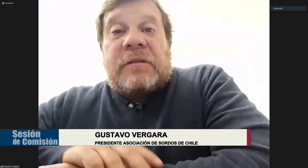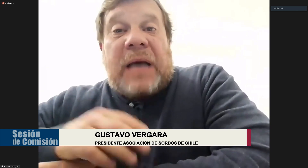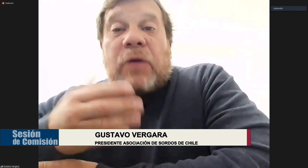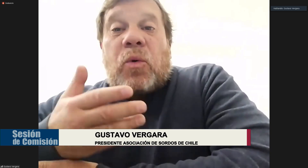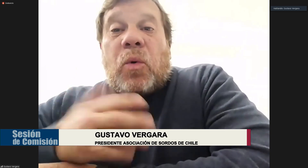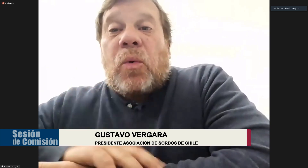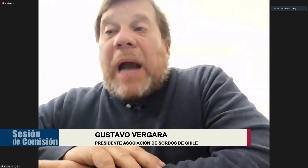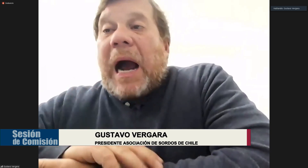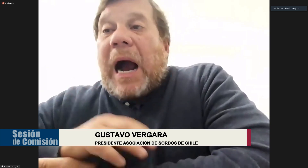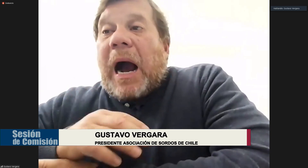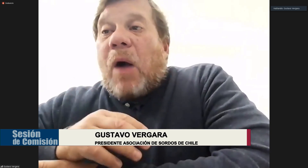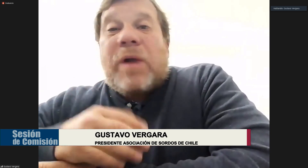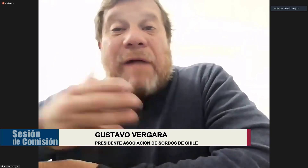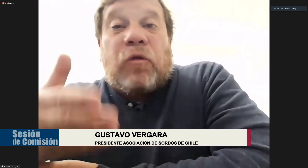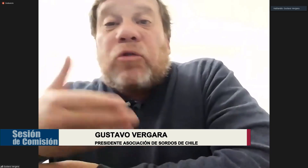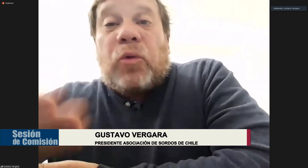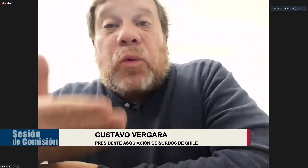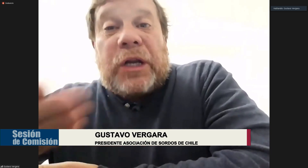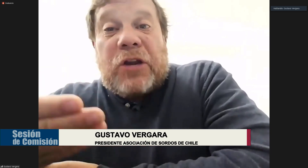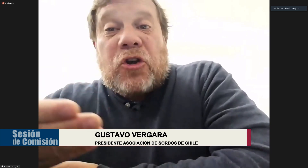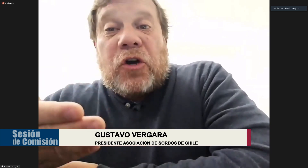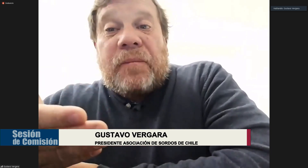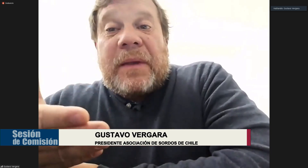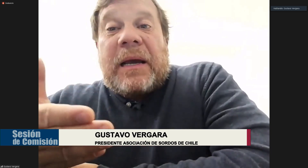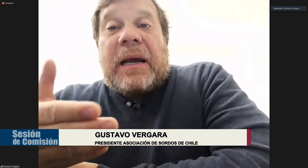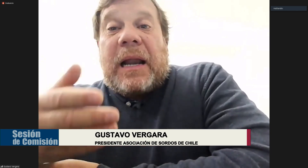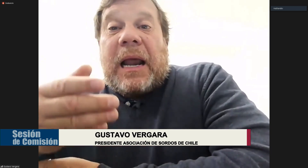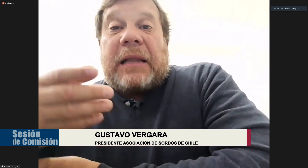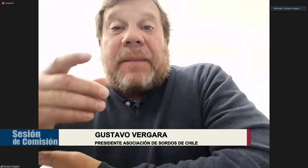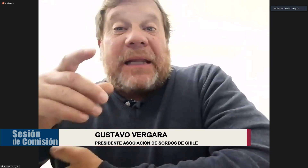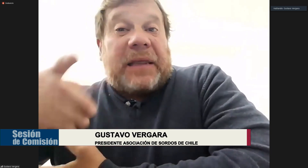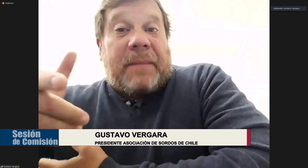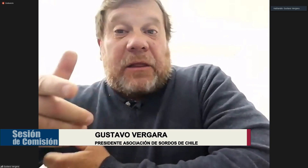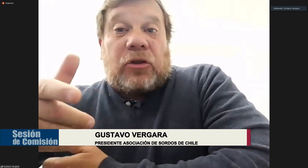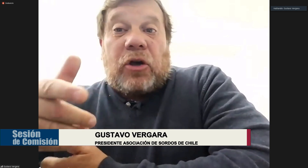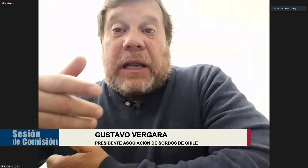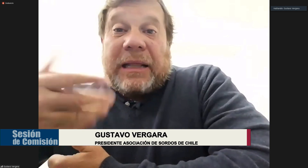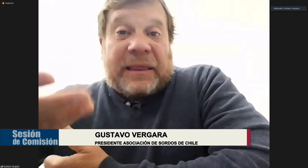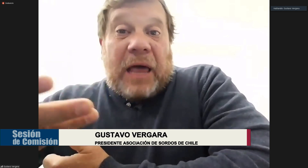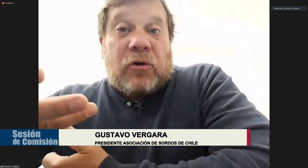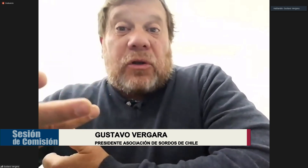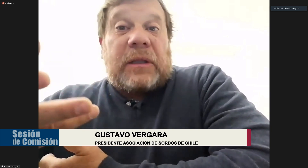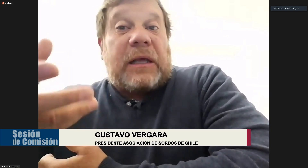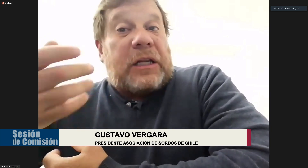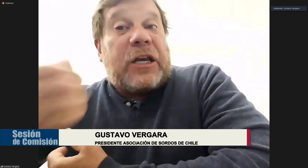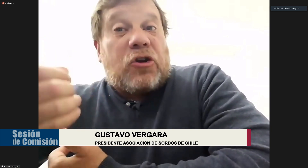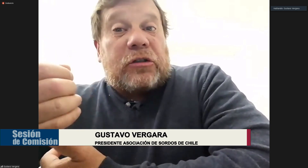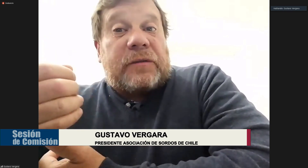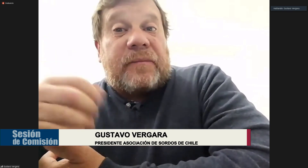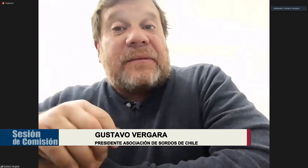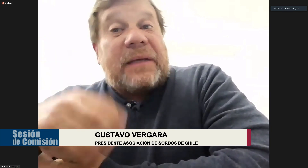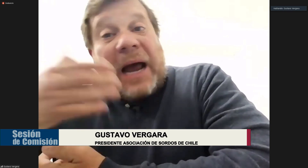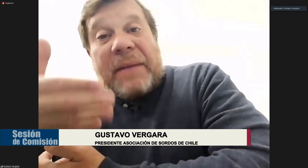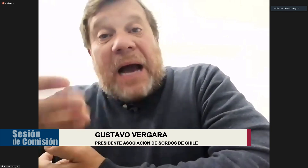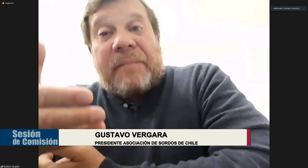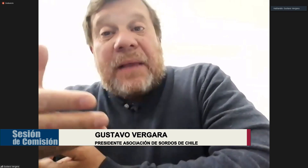hay un abuso de un niño, el Departamento de Estado de Niños, SENAMA,